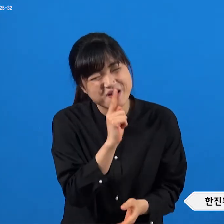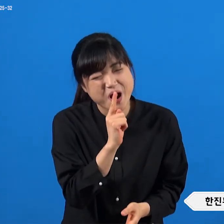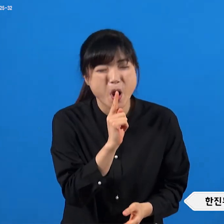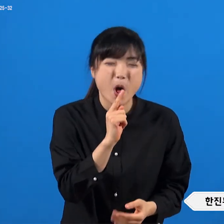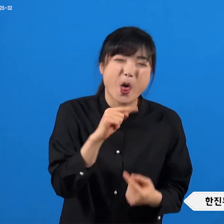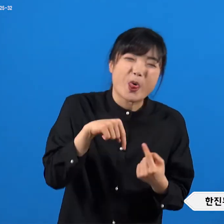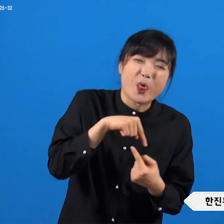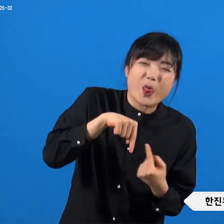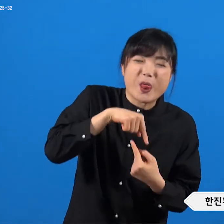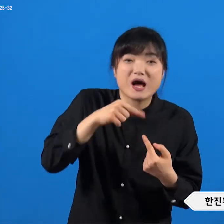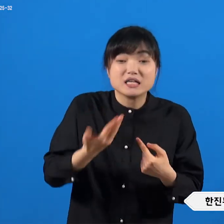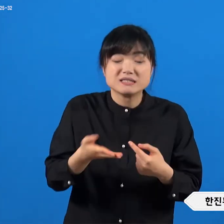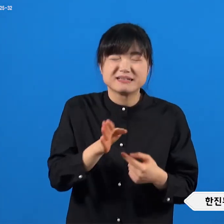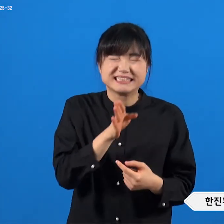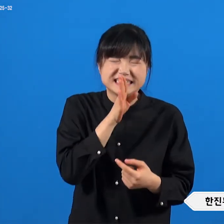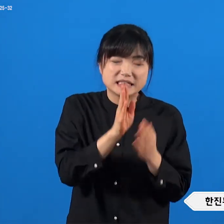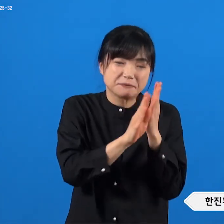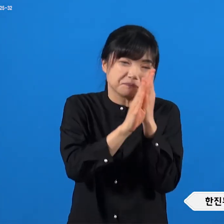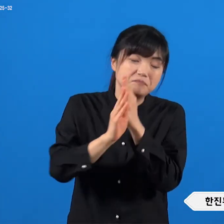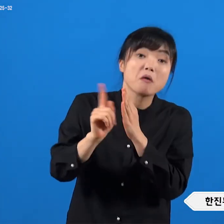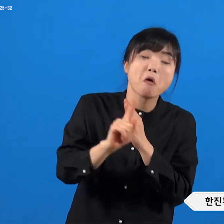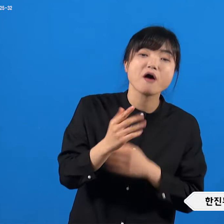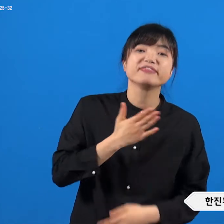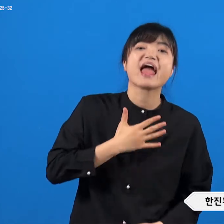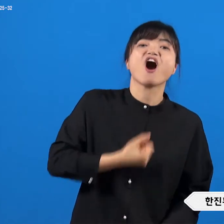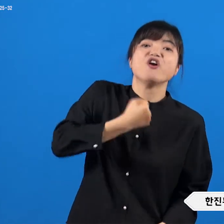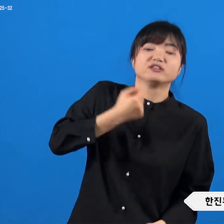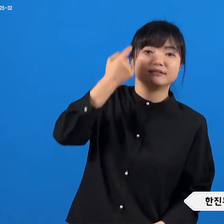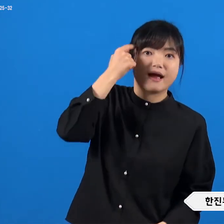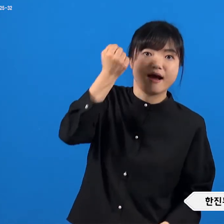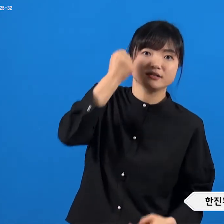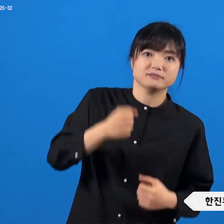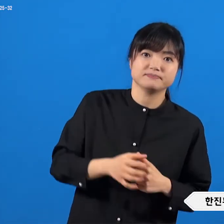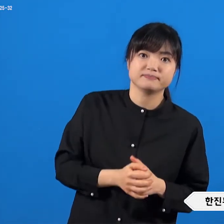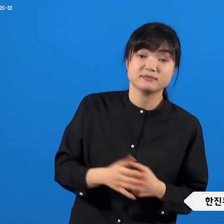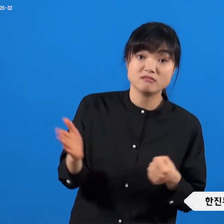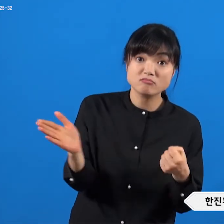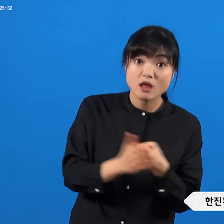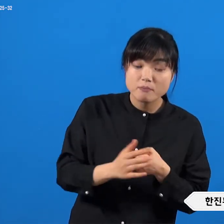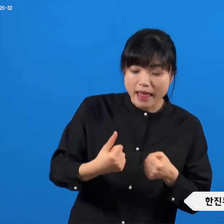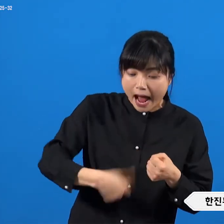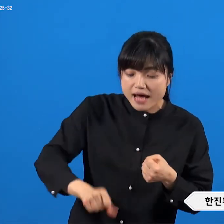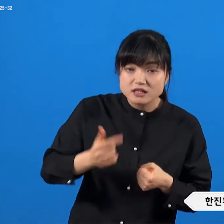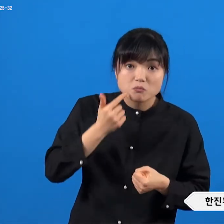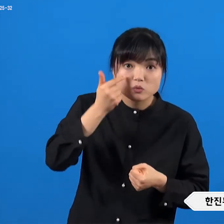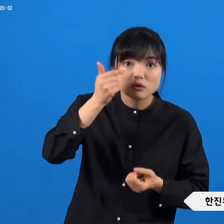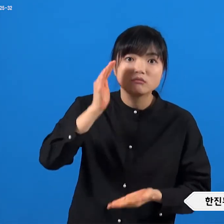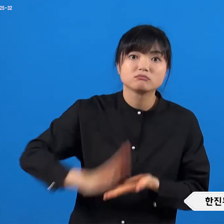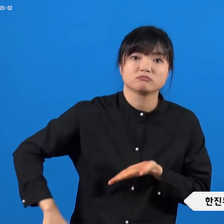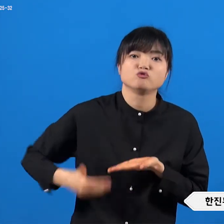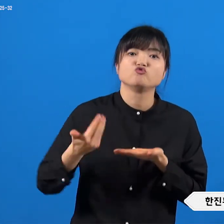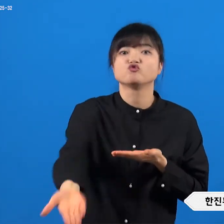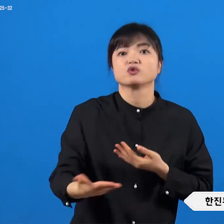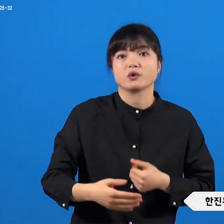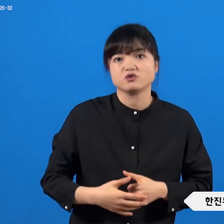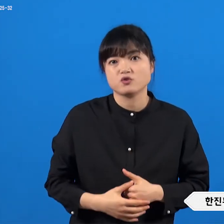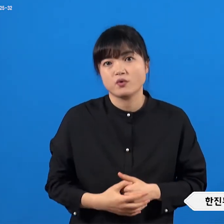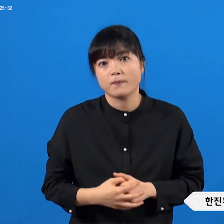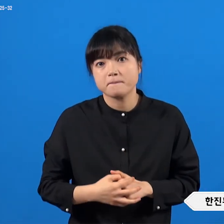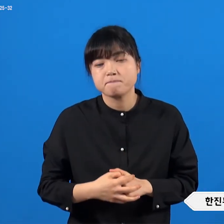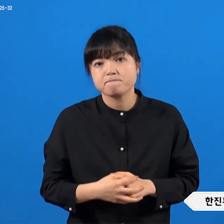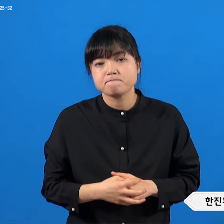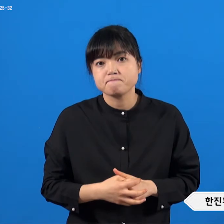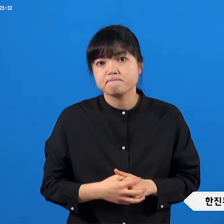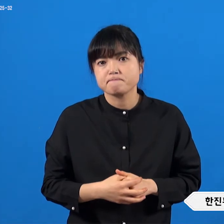주님의 교회고 어쩌고 저쩌고 하지만은 속으로는 이건 내 교회라고 생각하는 것입니다. 그러니까 아들에게 물려줄 생각을 하는 것이죠.